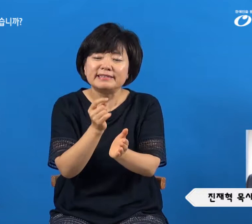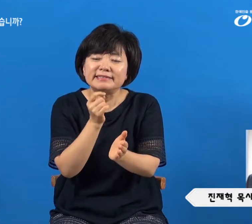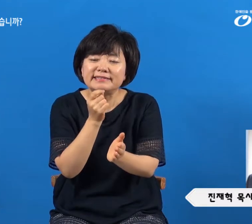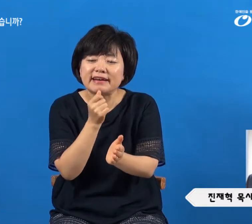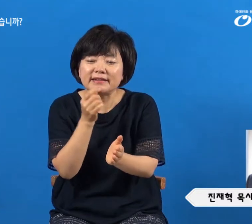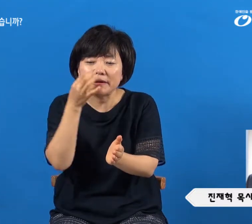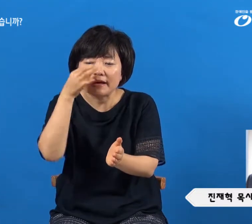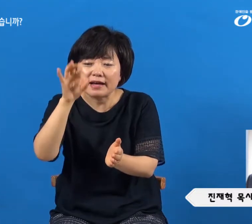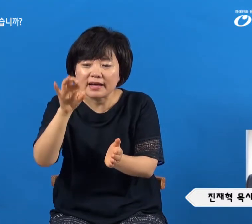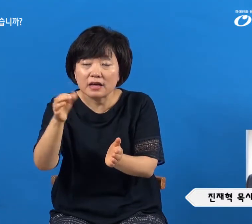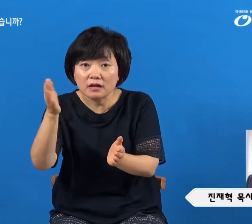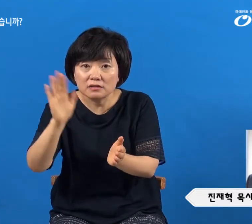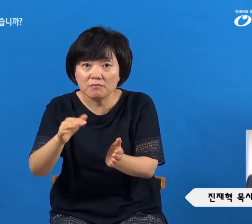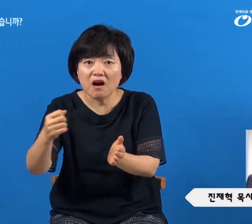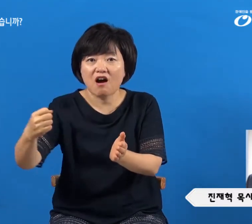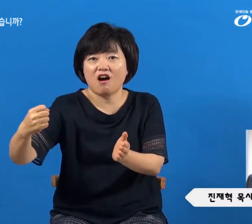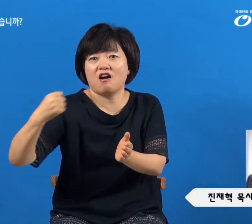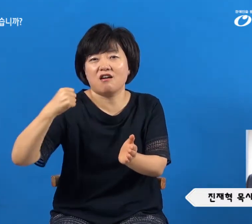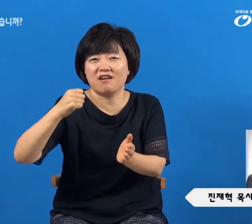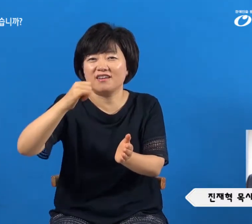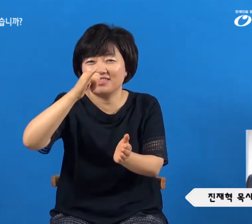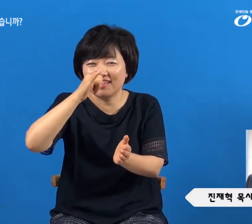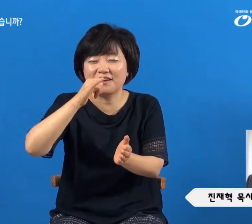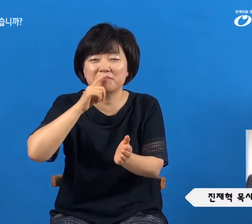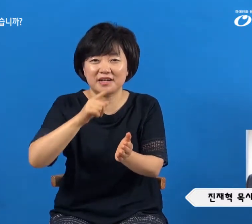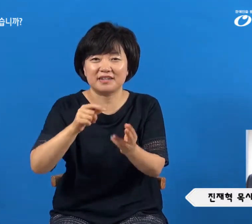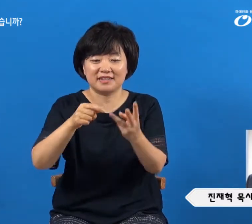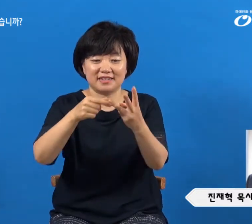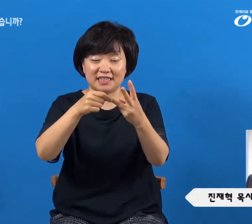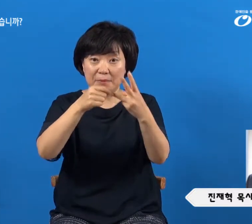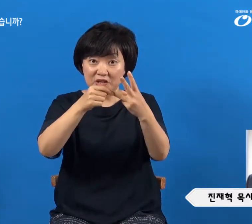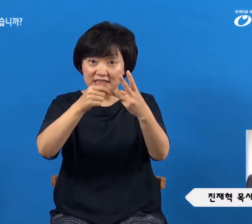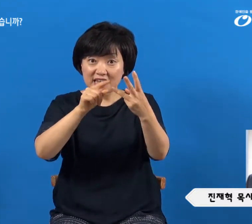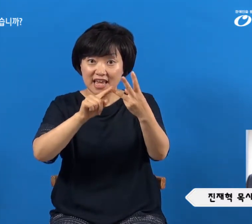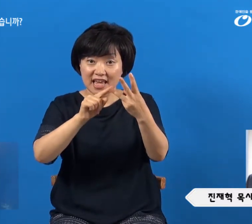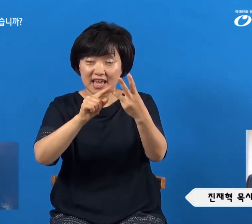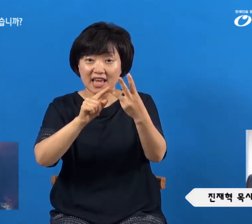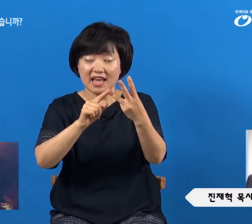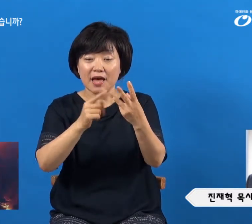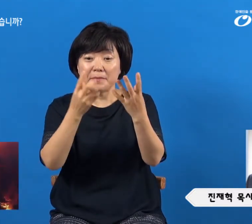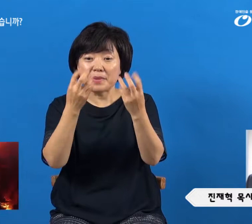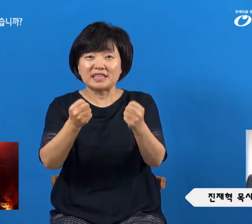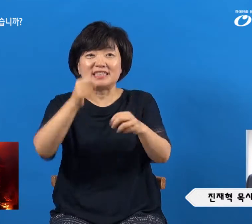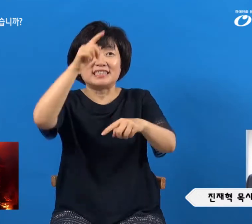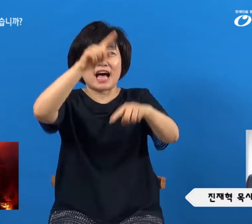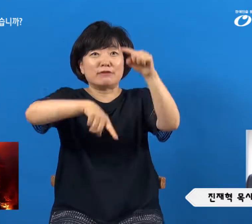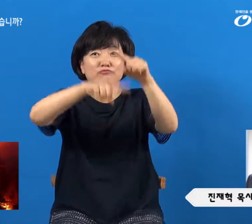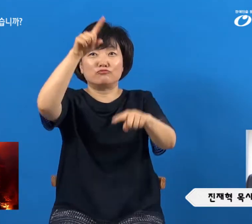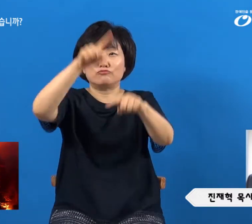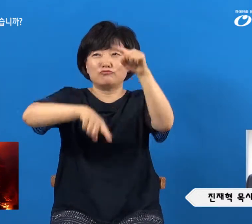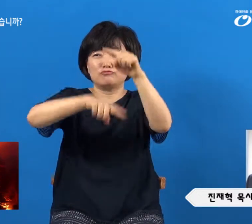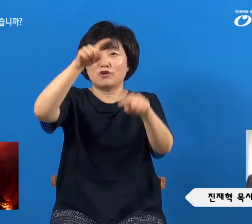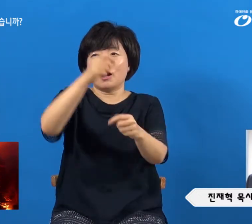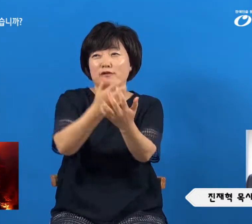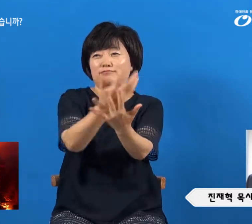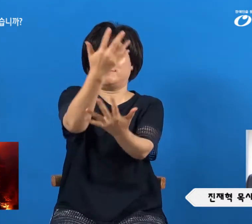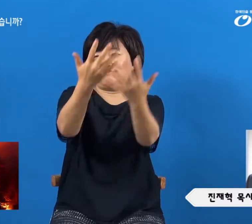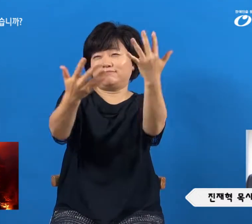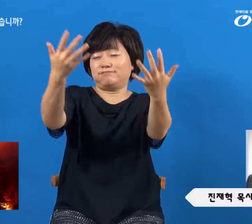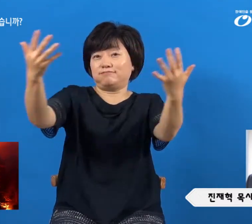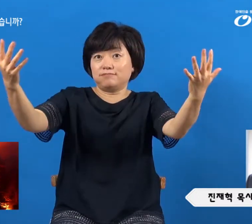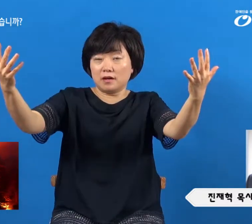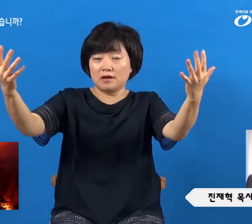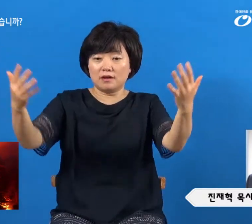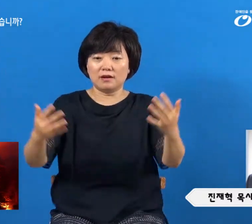있다라고 말씀하고 있습니다. 세 번째 예를 들어 설명합니다. 많은 나무를 태우는 큰